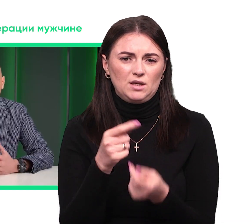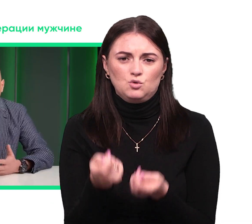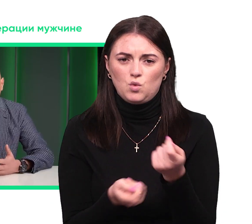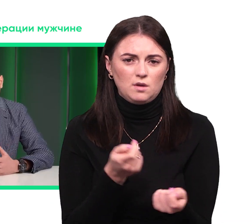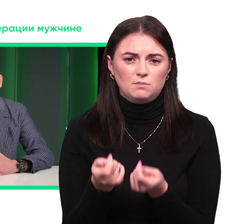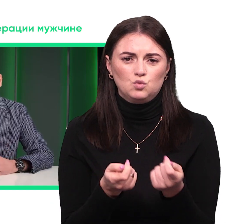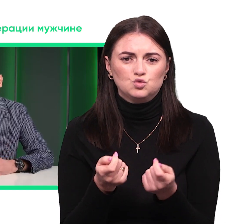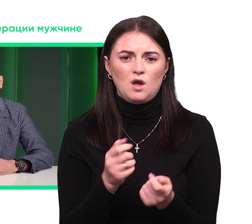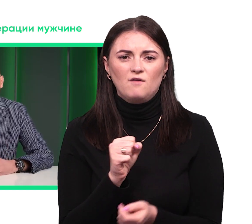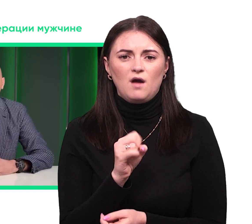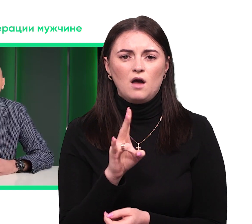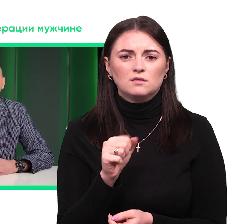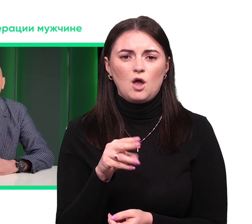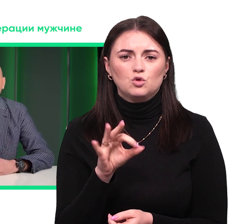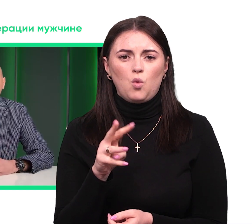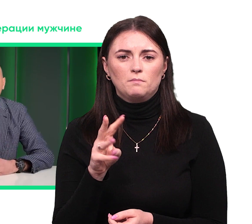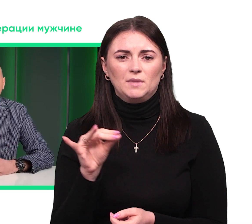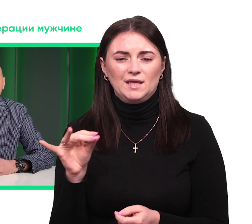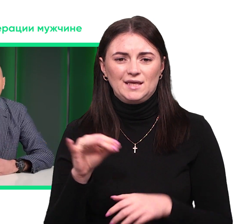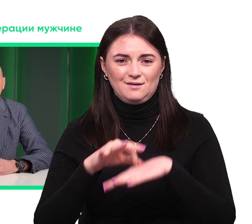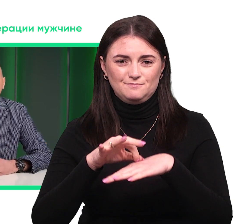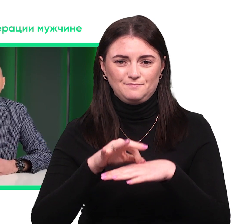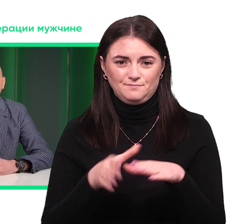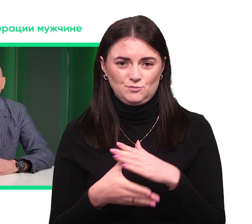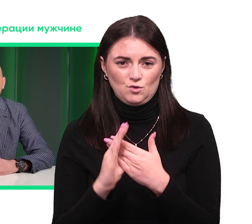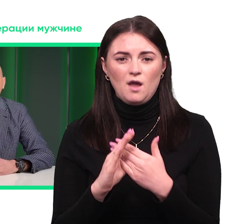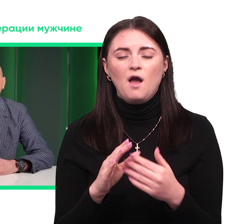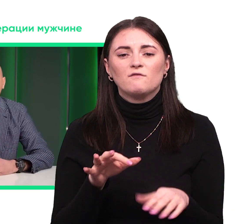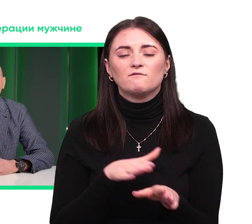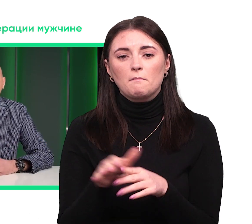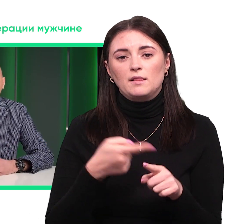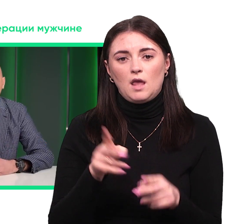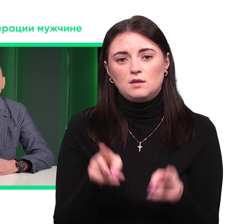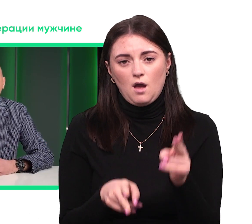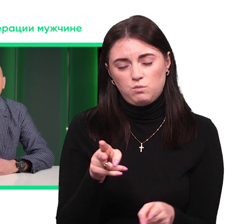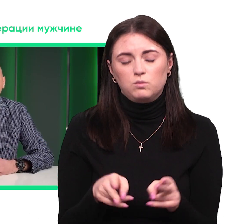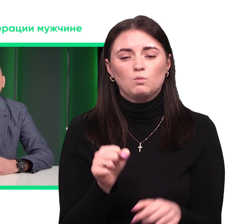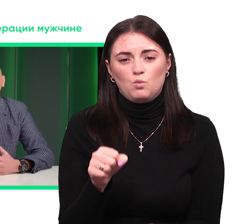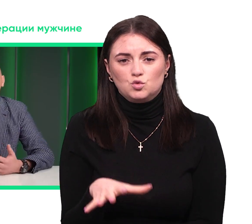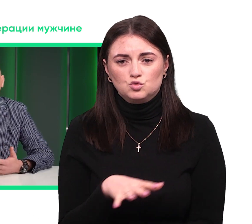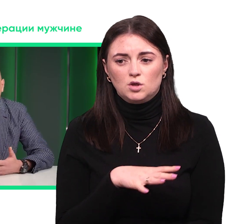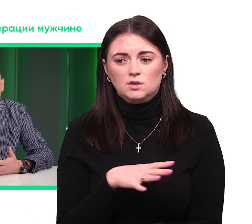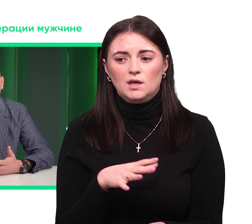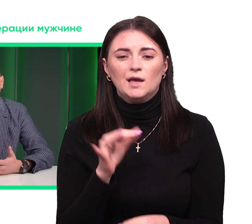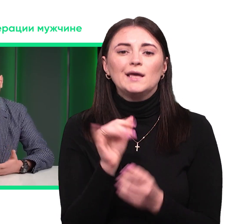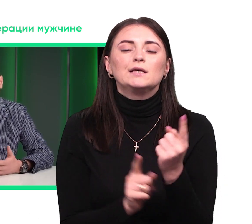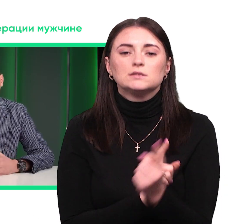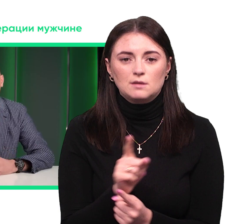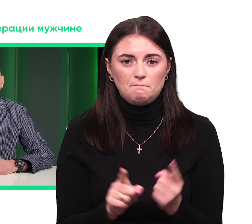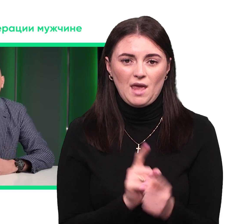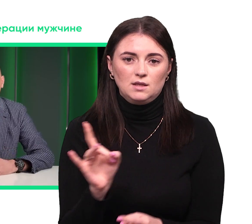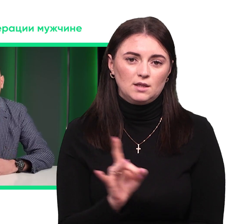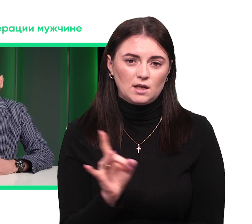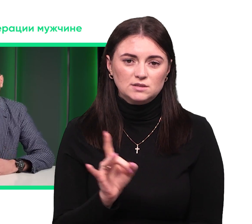нюансами в анатомии крайней плоти, поэтому выполнение этой операции может и изменит